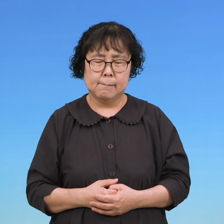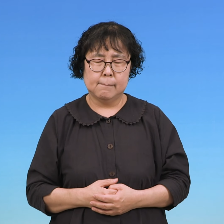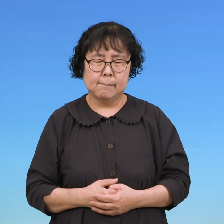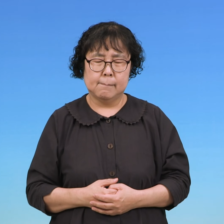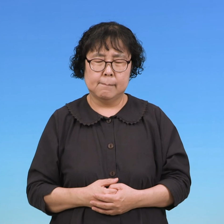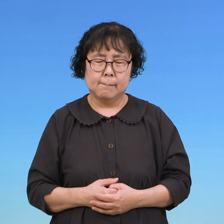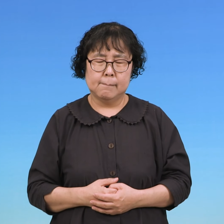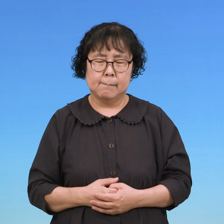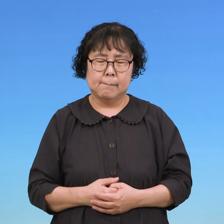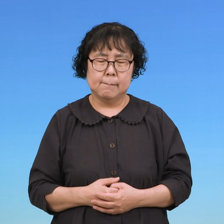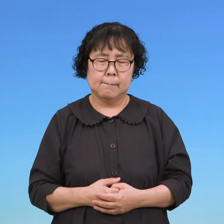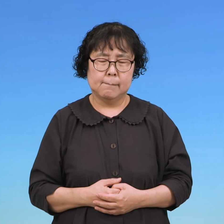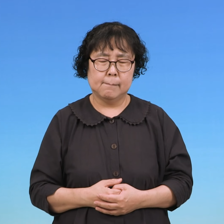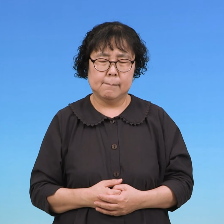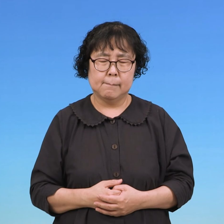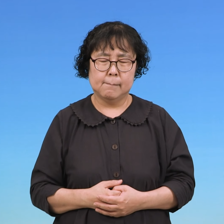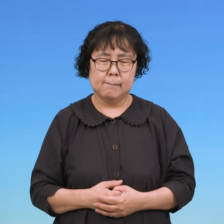주시옵소서.